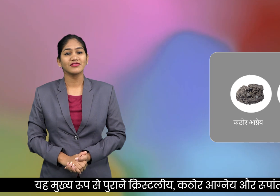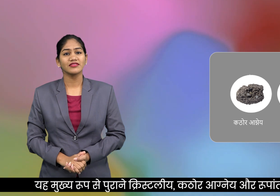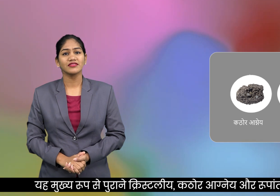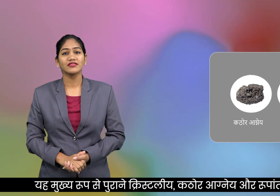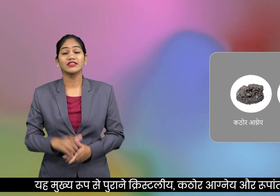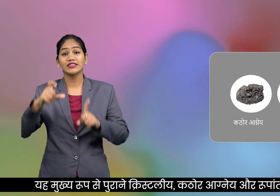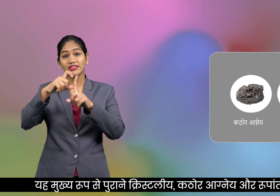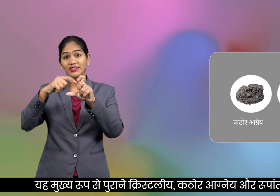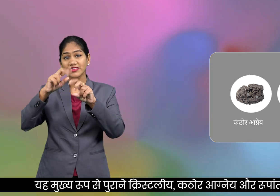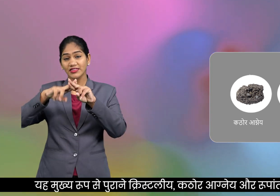है।